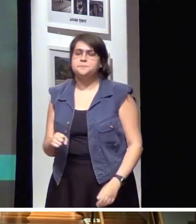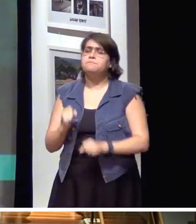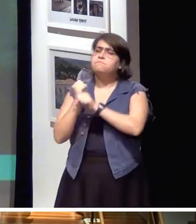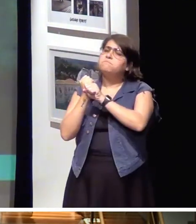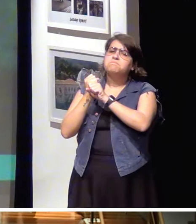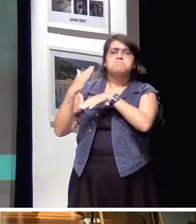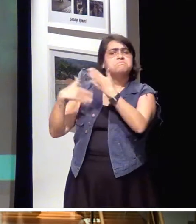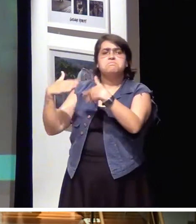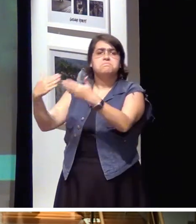dos homens.